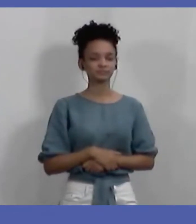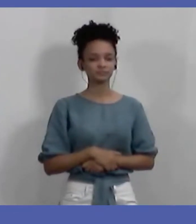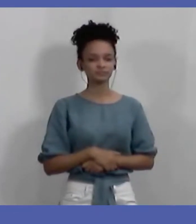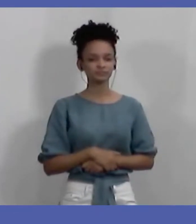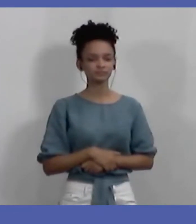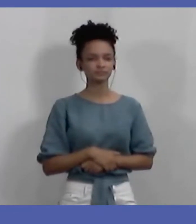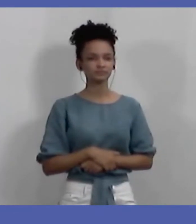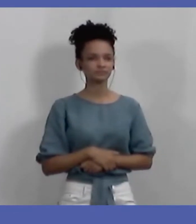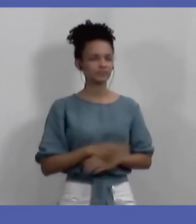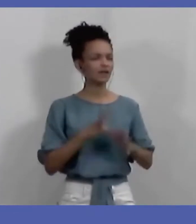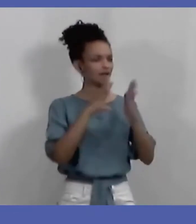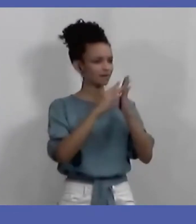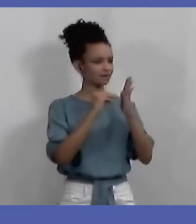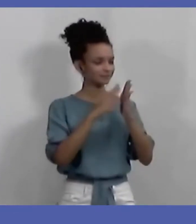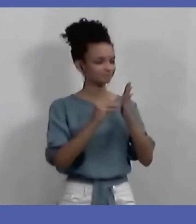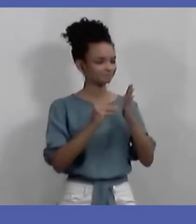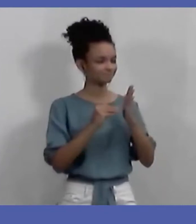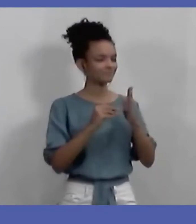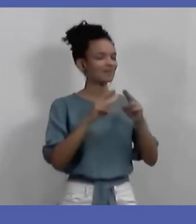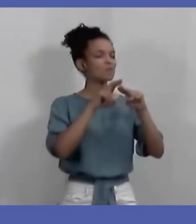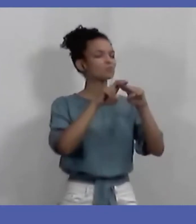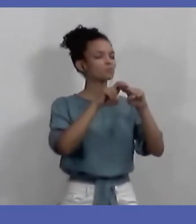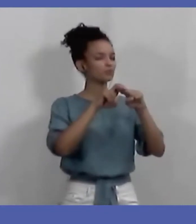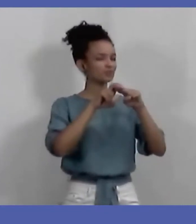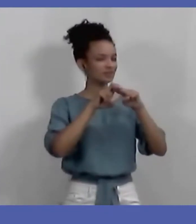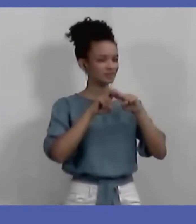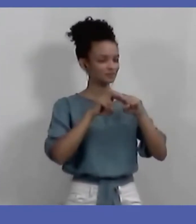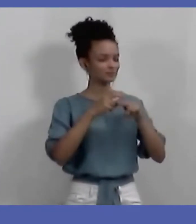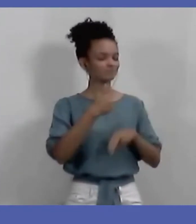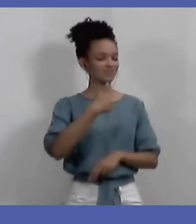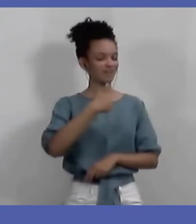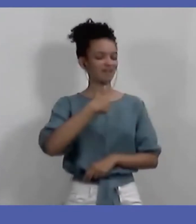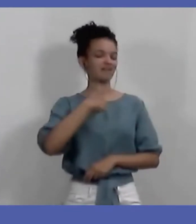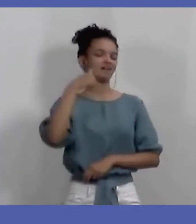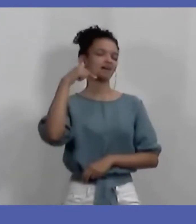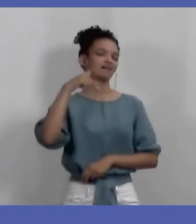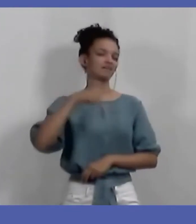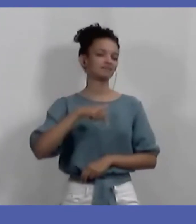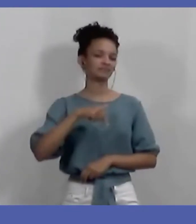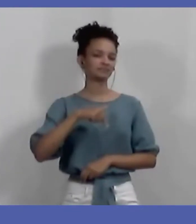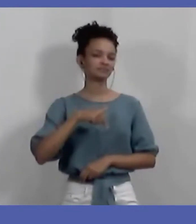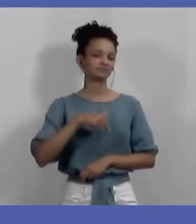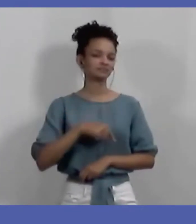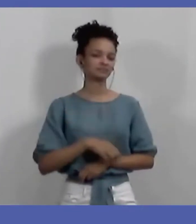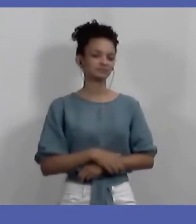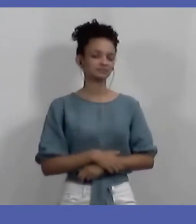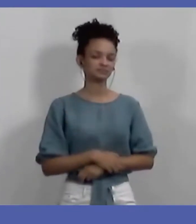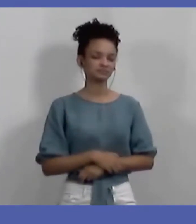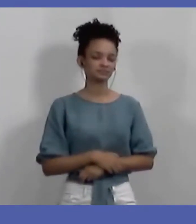Repita comigo: é para isso é que eu vim.